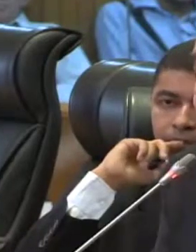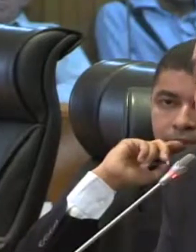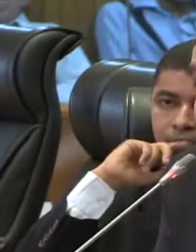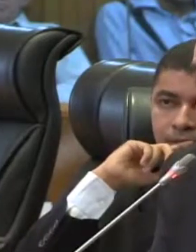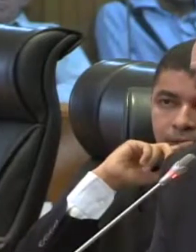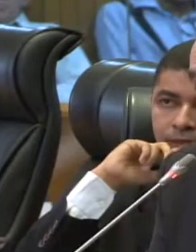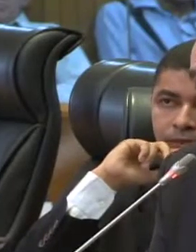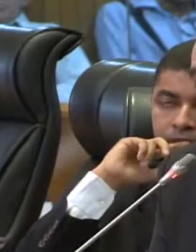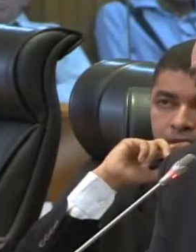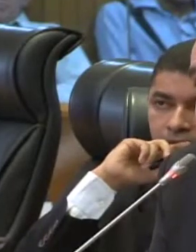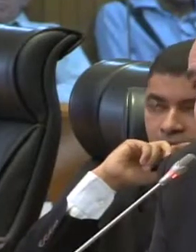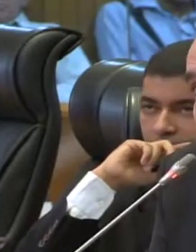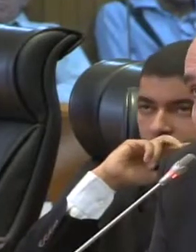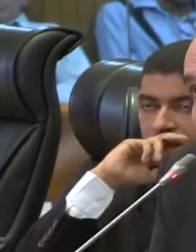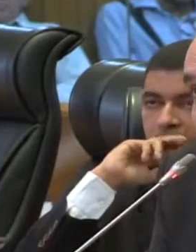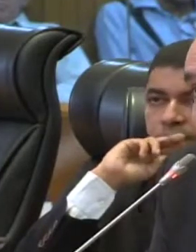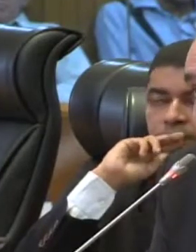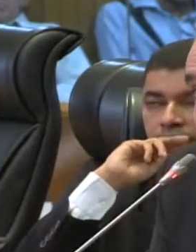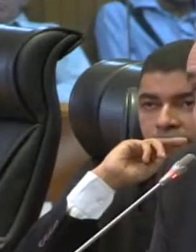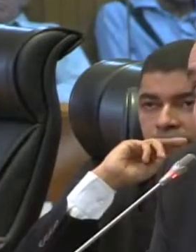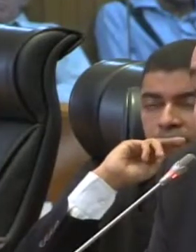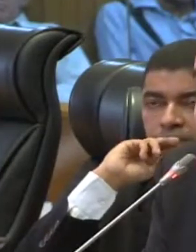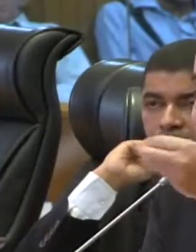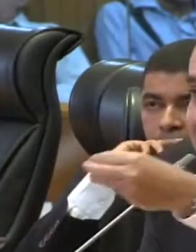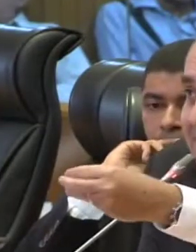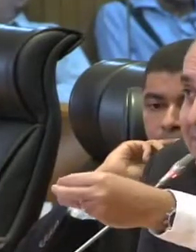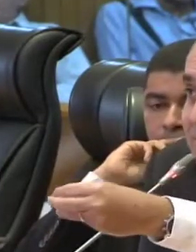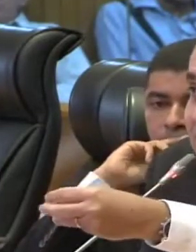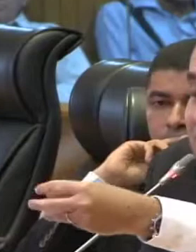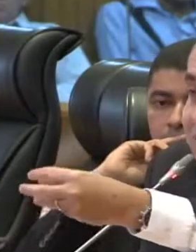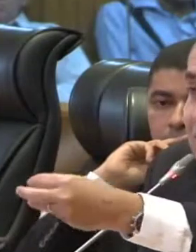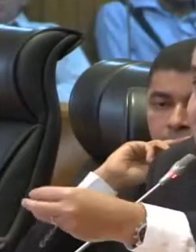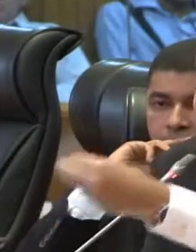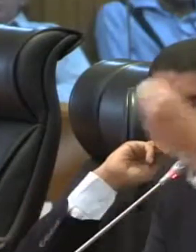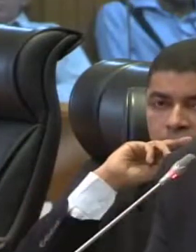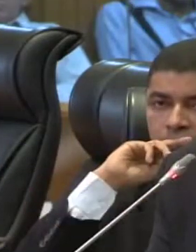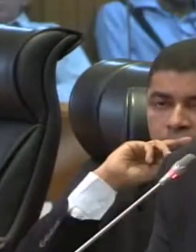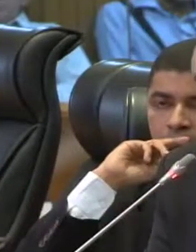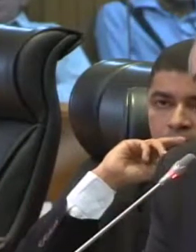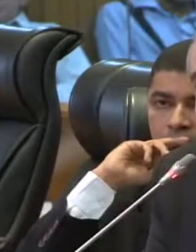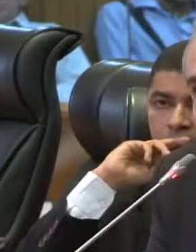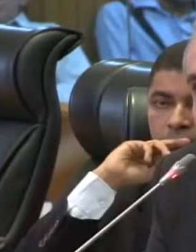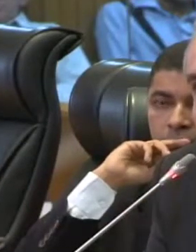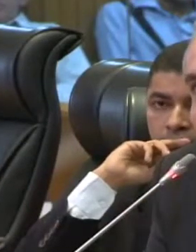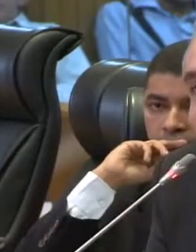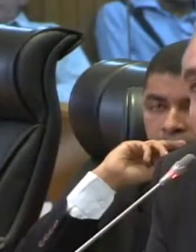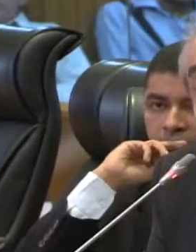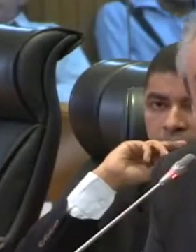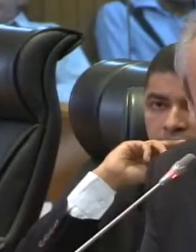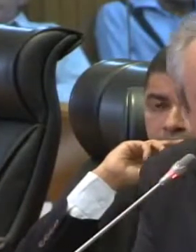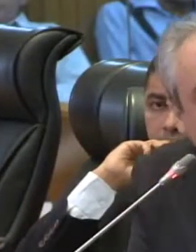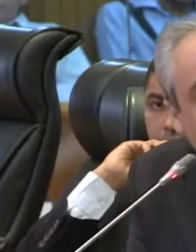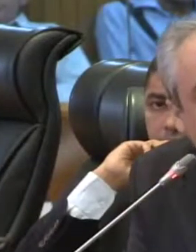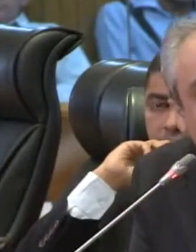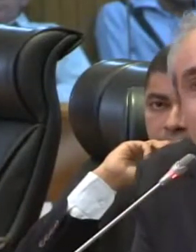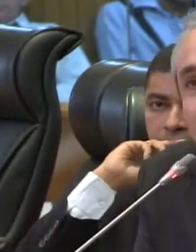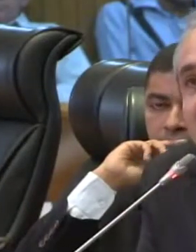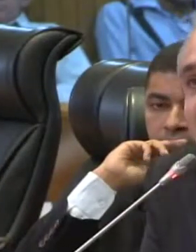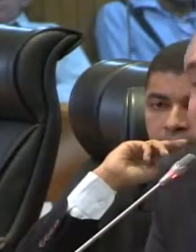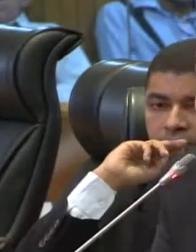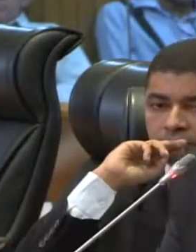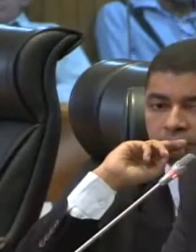realmente de fora dessa discussão. E aí, o instrumento que nós temos que utilizar é a questão